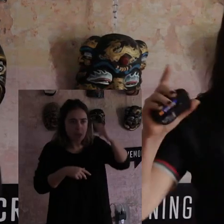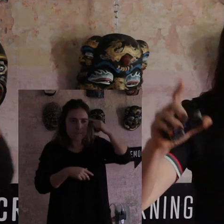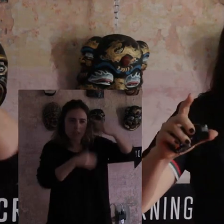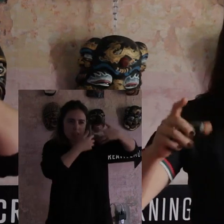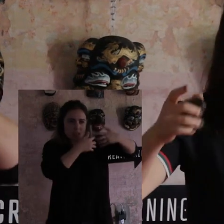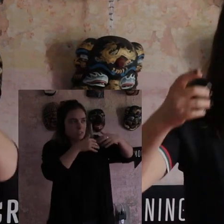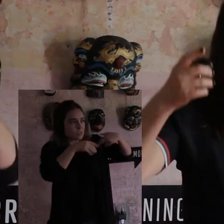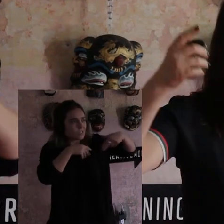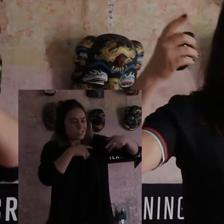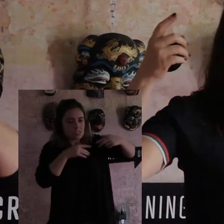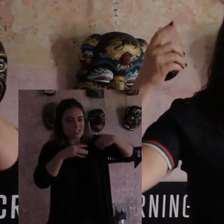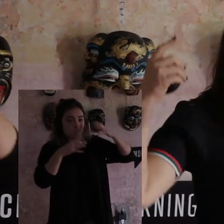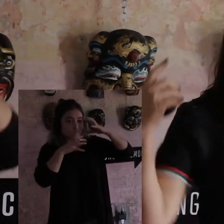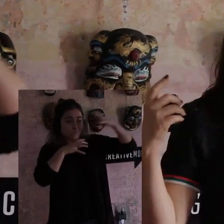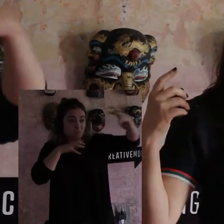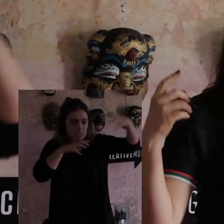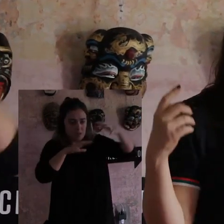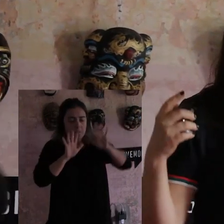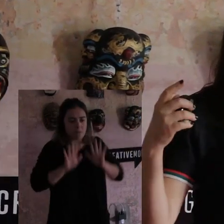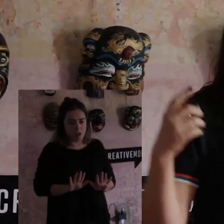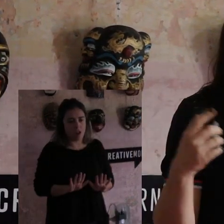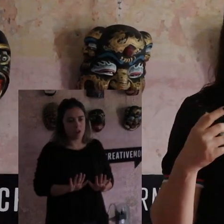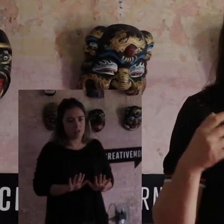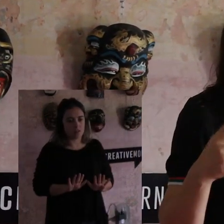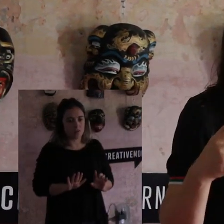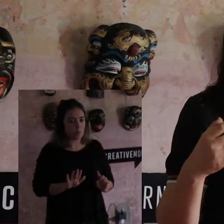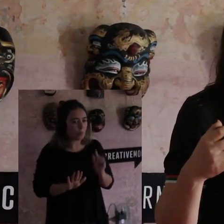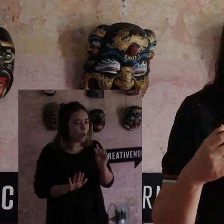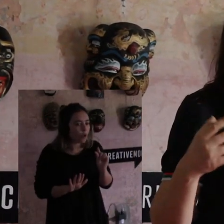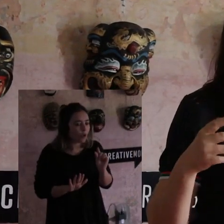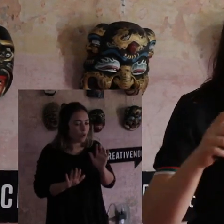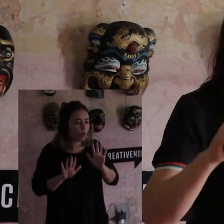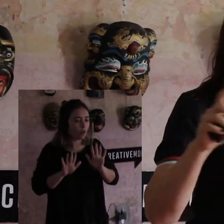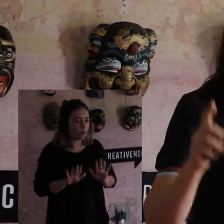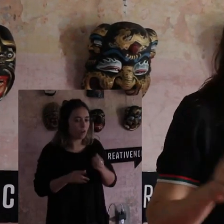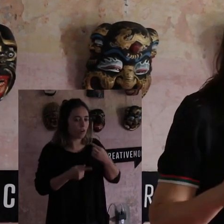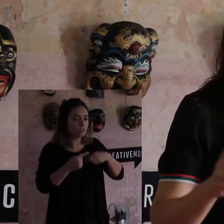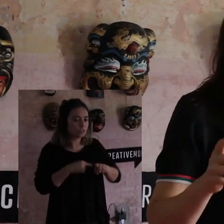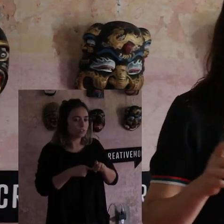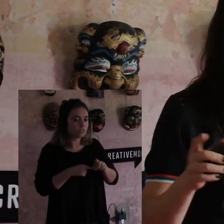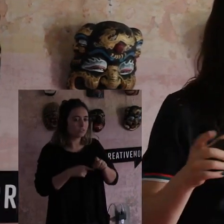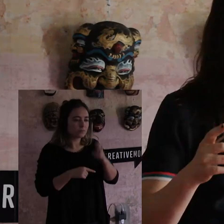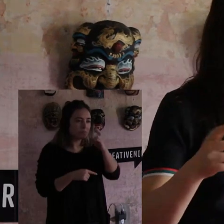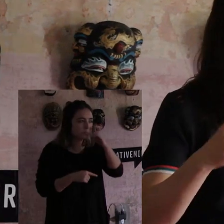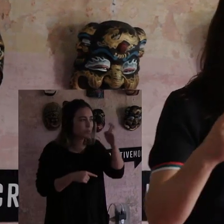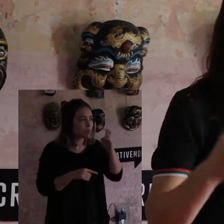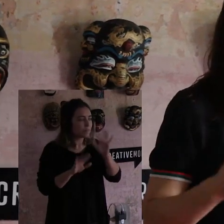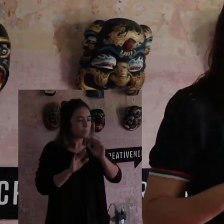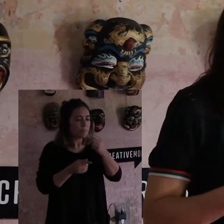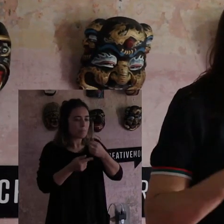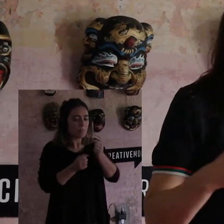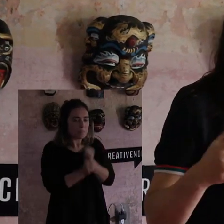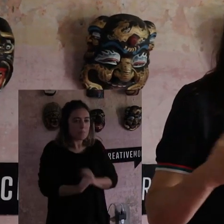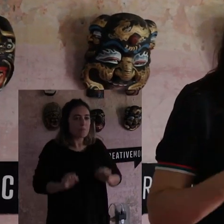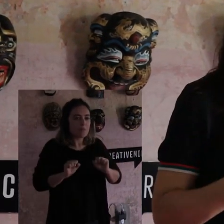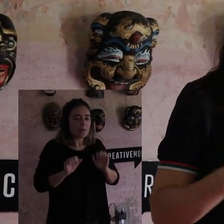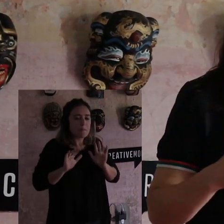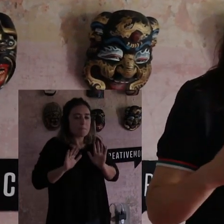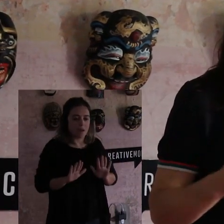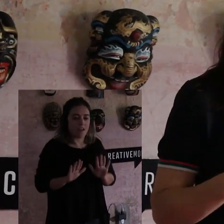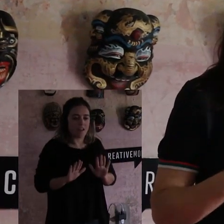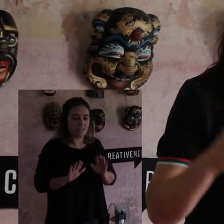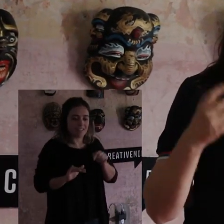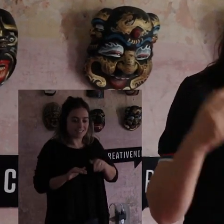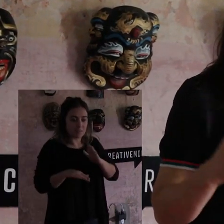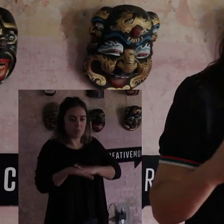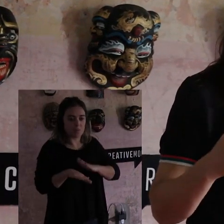y se va todo, y uno tiene que parar un poco. Y eso es lo que busca cada uno y cada una en